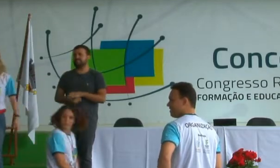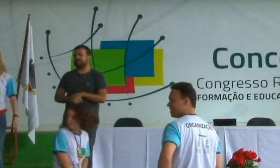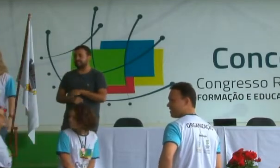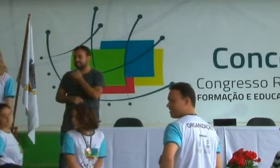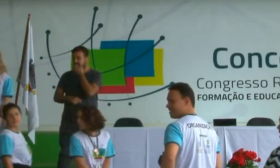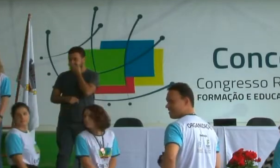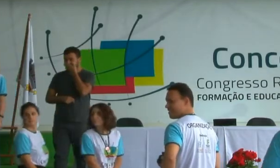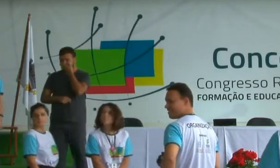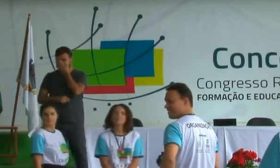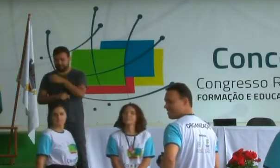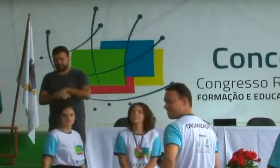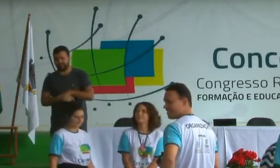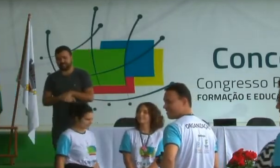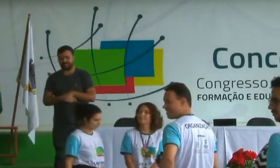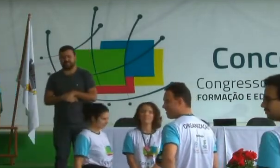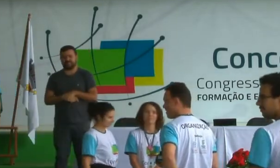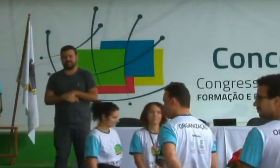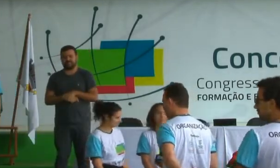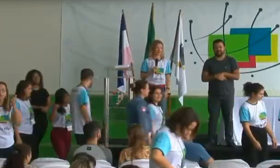mundo.